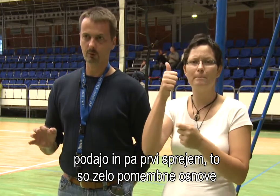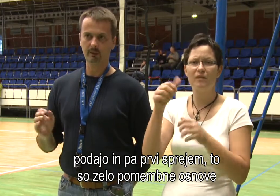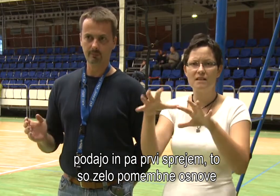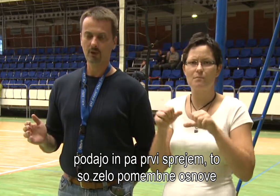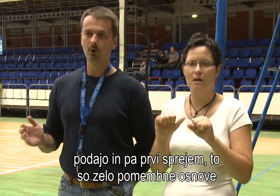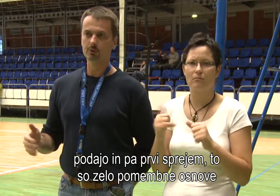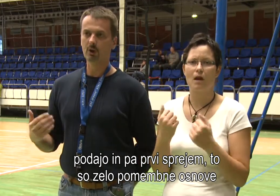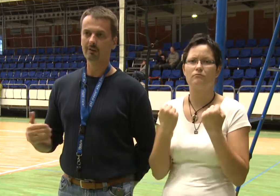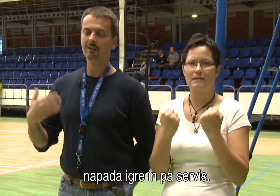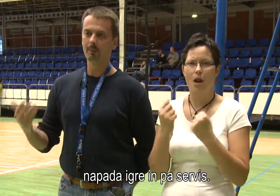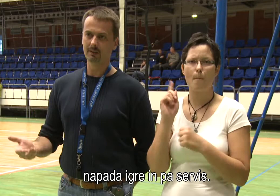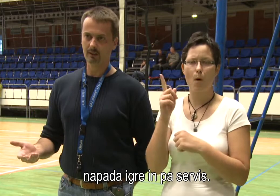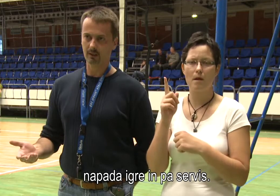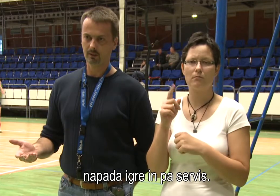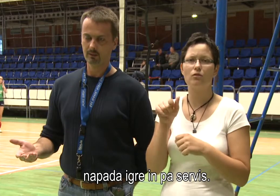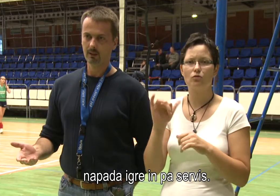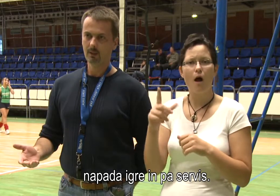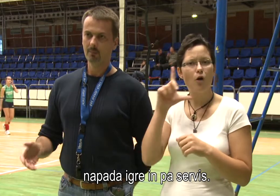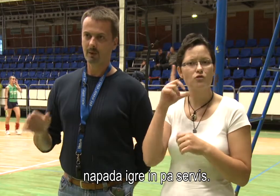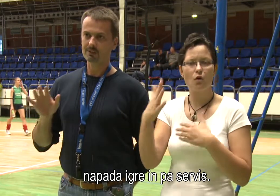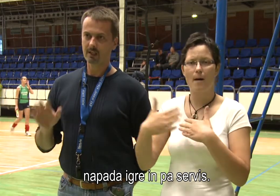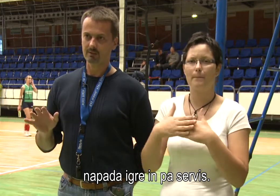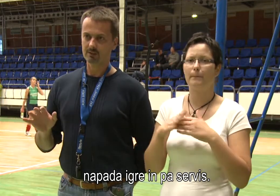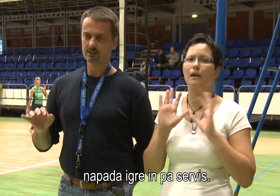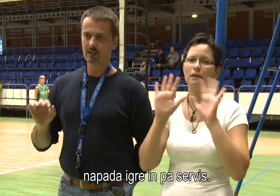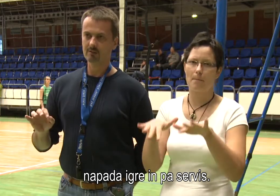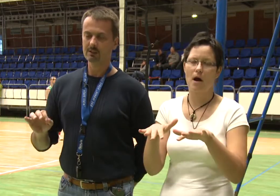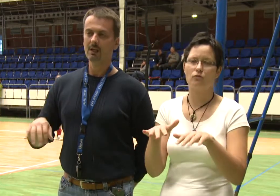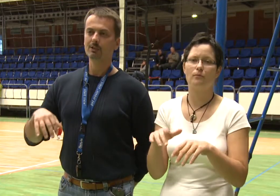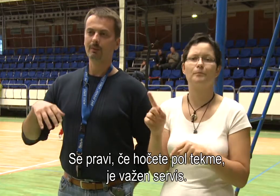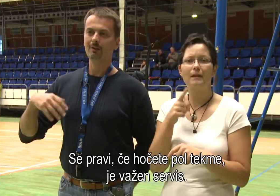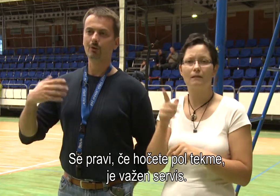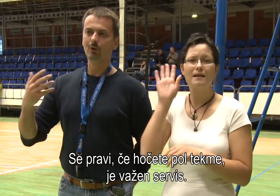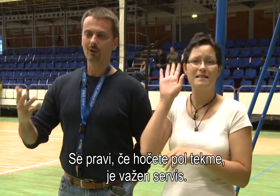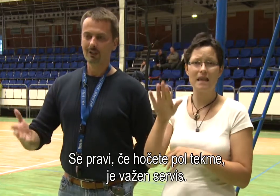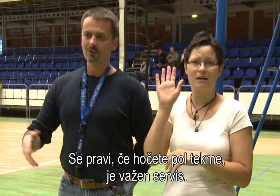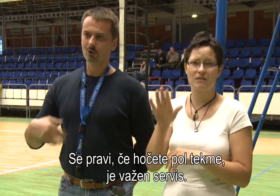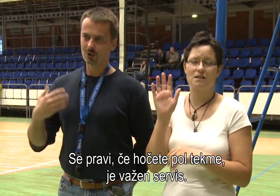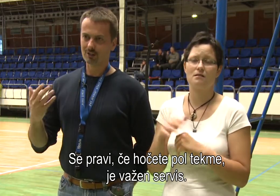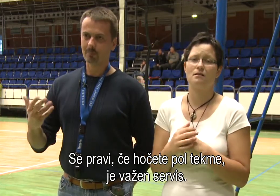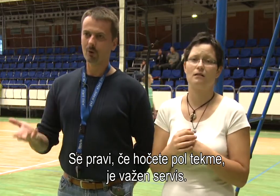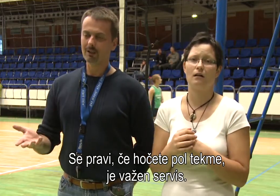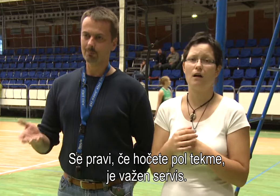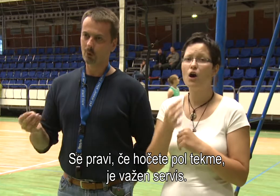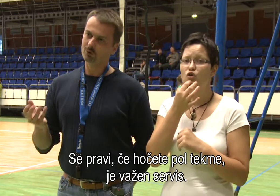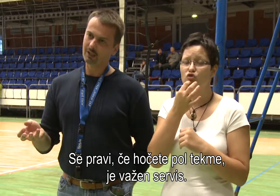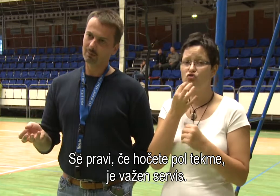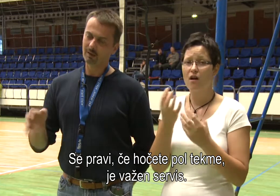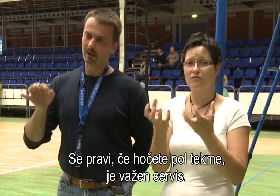pri osnovi napada igre. Pa servis. Servis, se pravi to, če hočete pol tekme ali pa